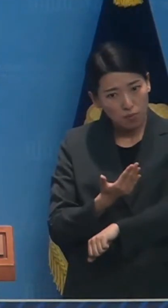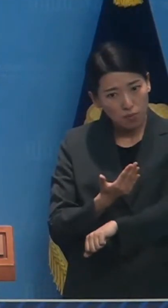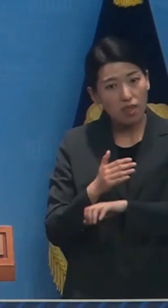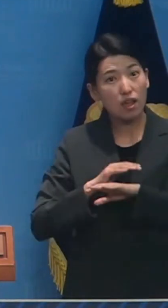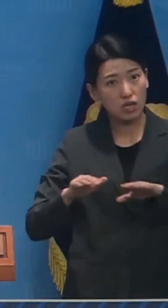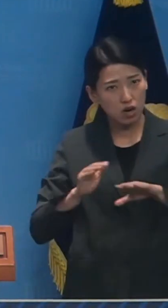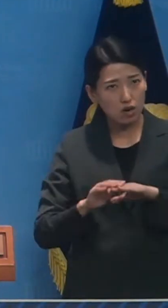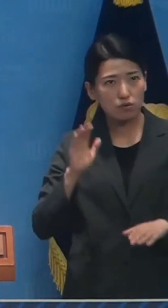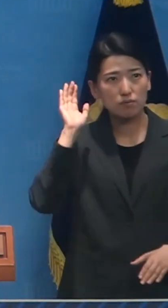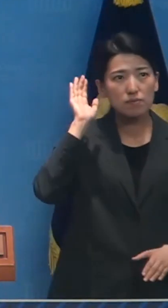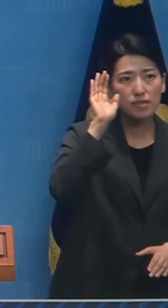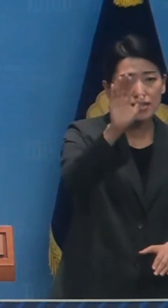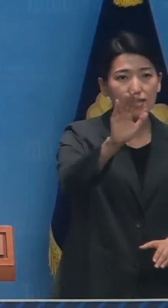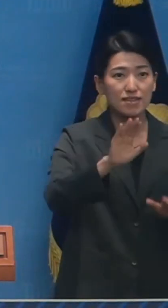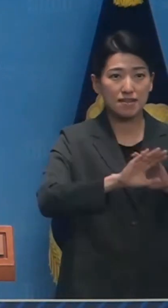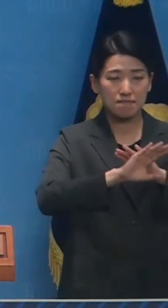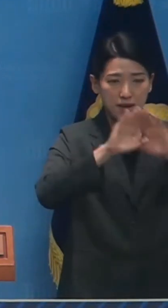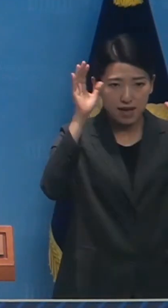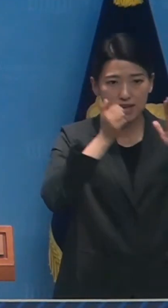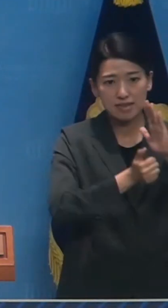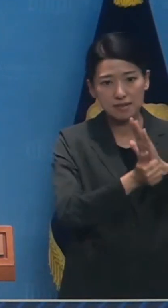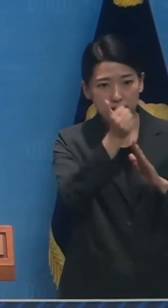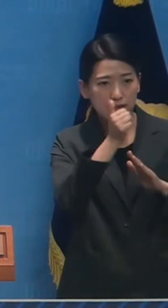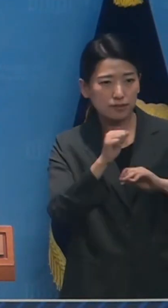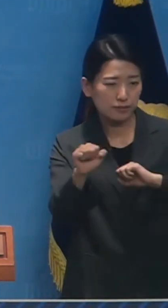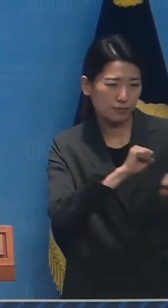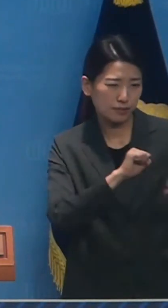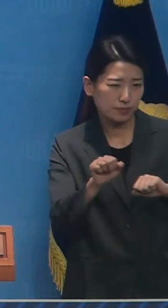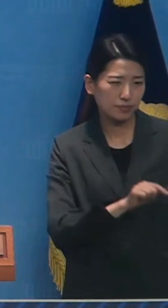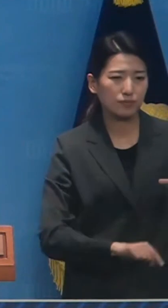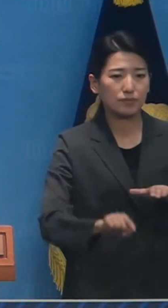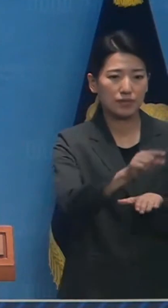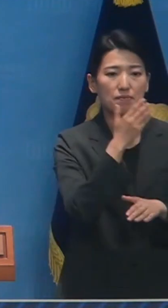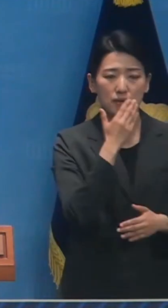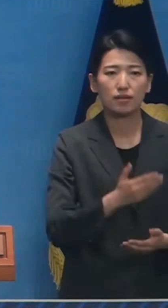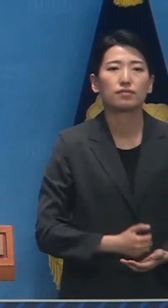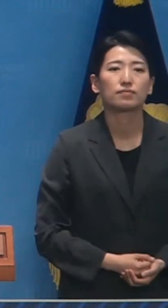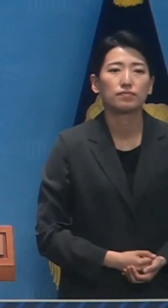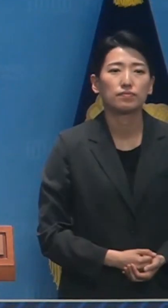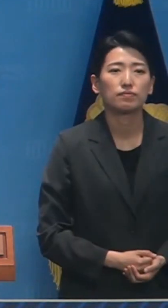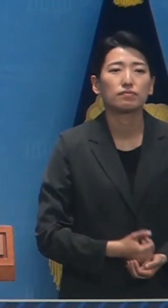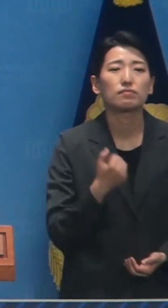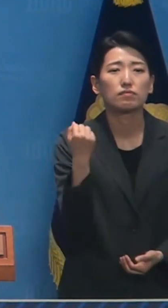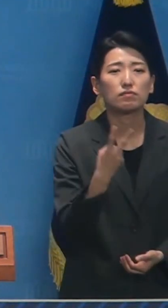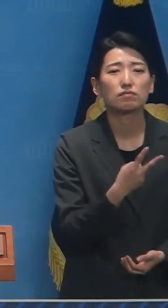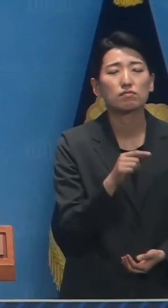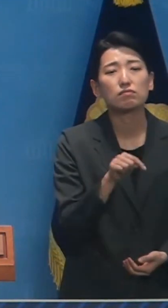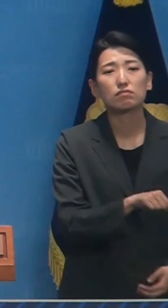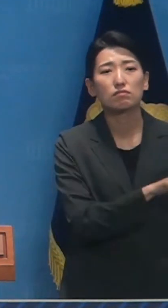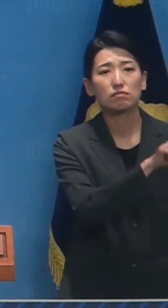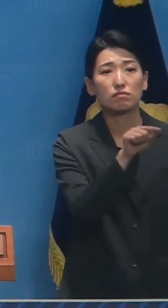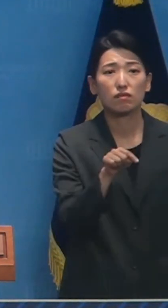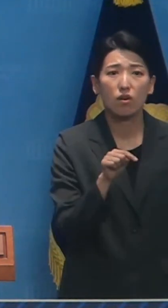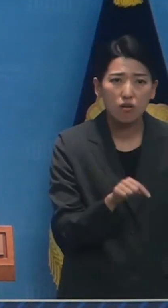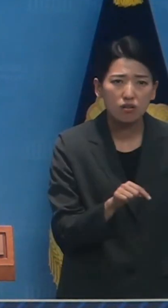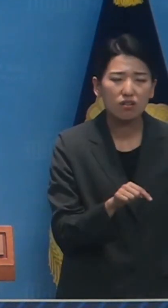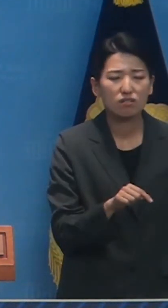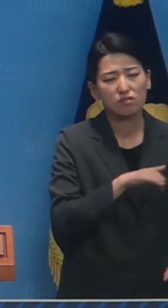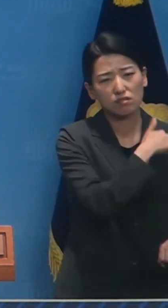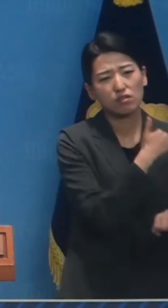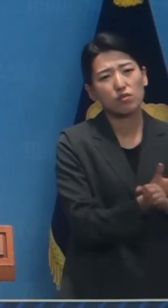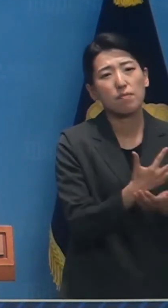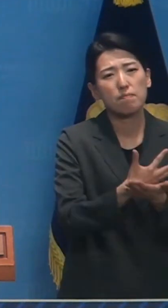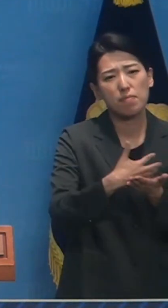커다란 동력을 만들어가고 있는 것이다. 또 유기수용시설 피해 생존자들의 빼앗긴